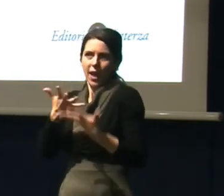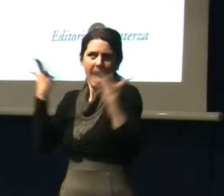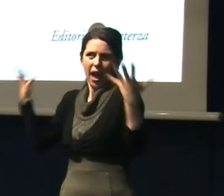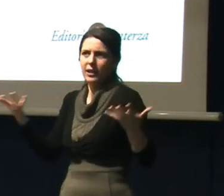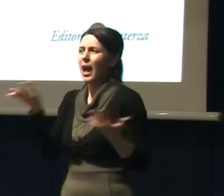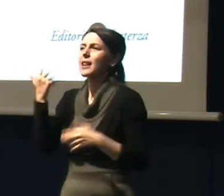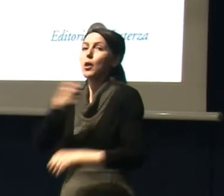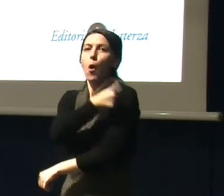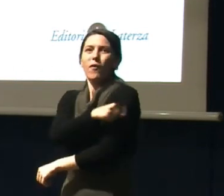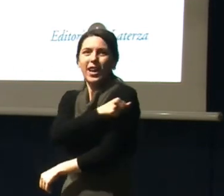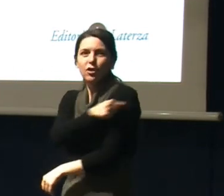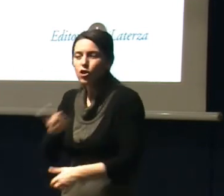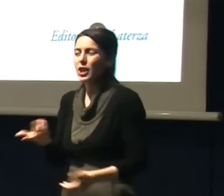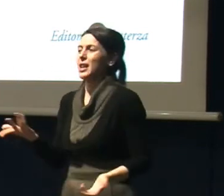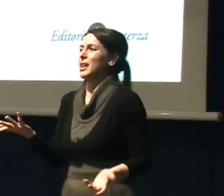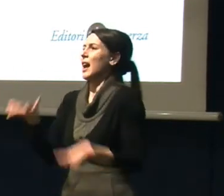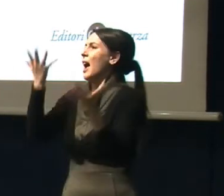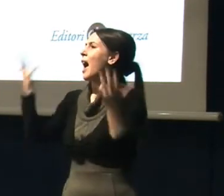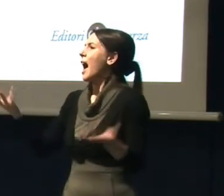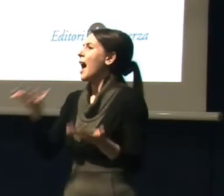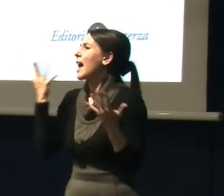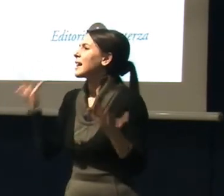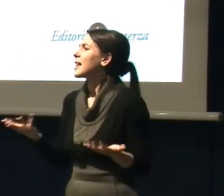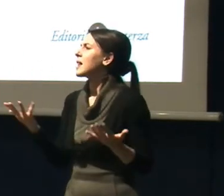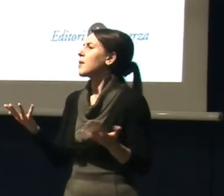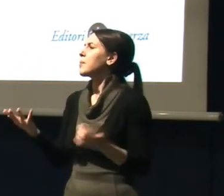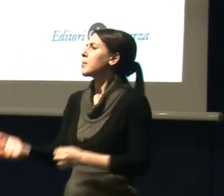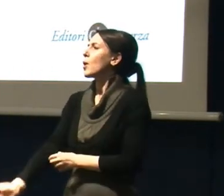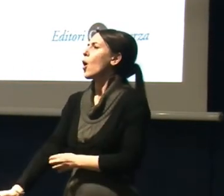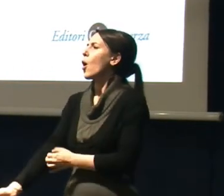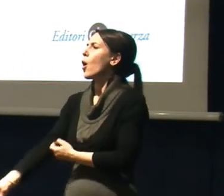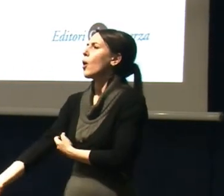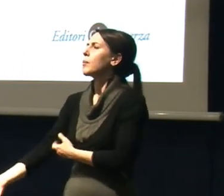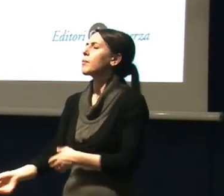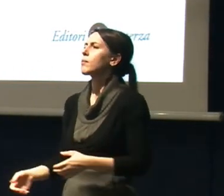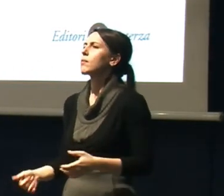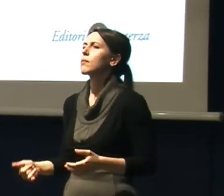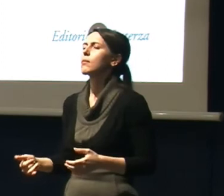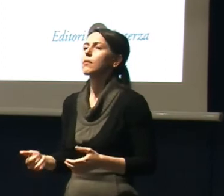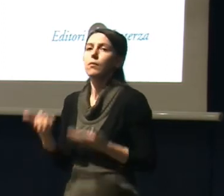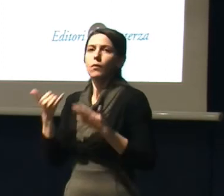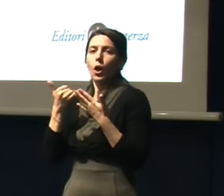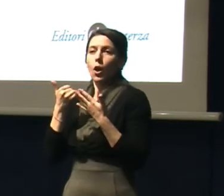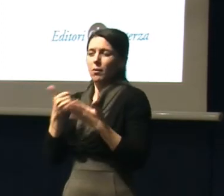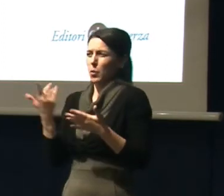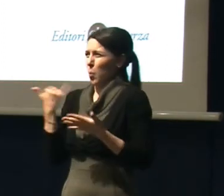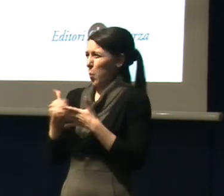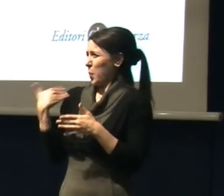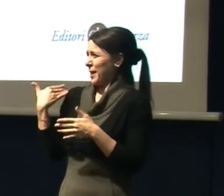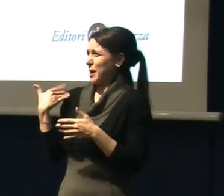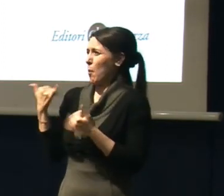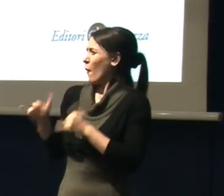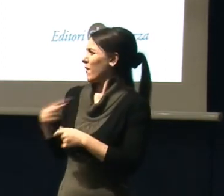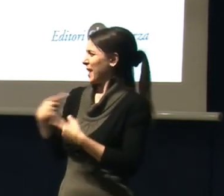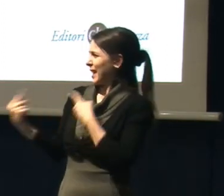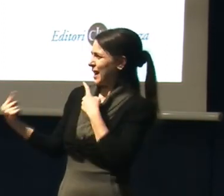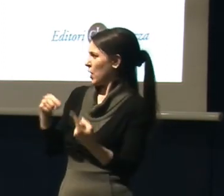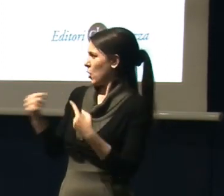proposito dei vaccini lo vediamo a proposito di lo so dell'ultima che in di cui mi scuso con mio figlio che questo fenomeno